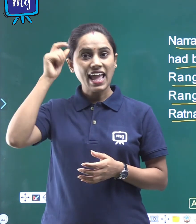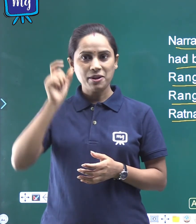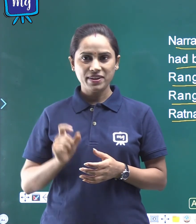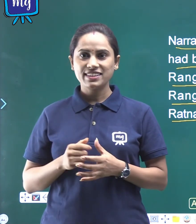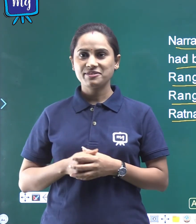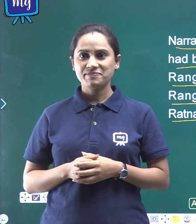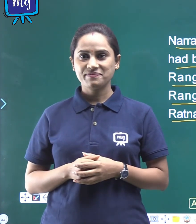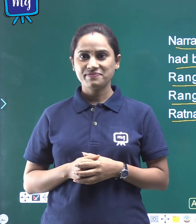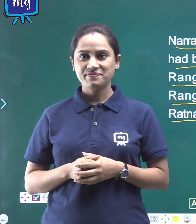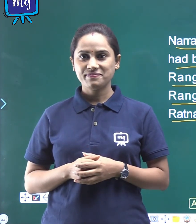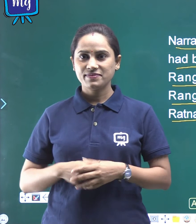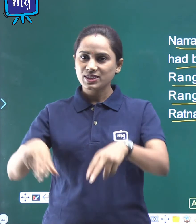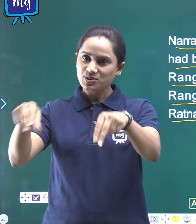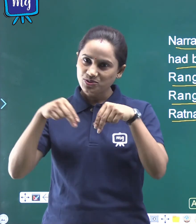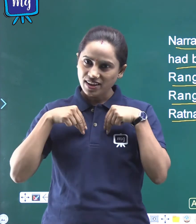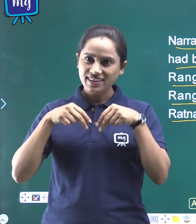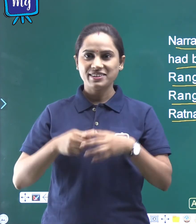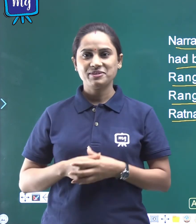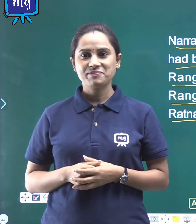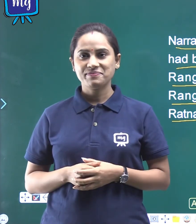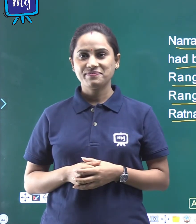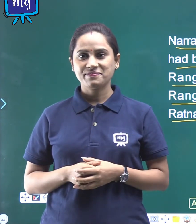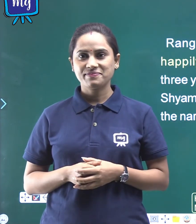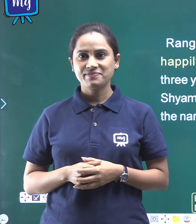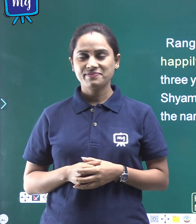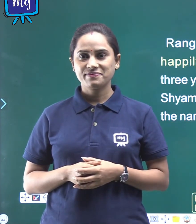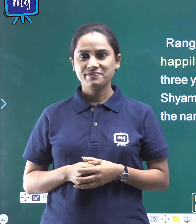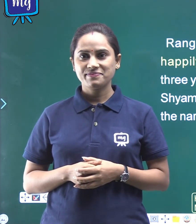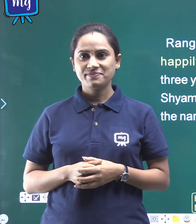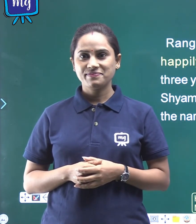admit, स्वीकार करना.